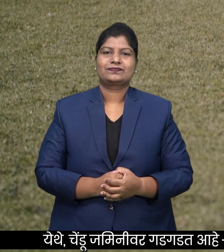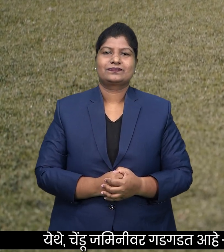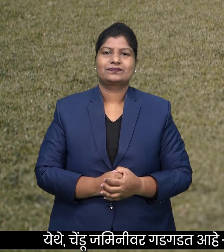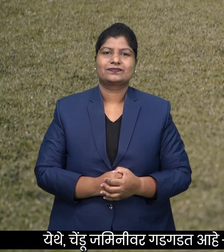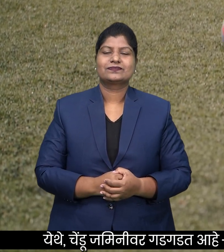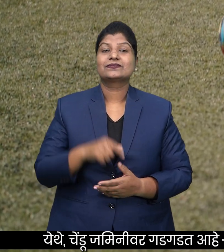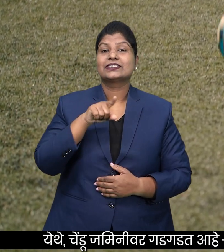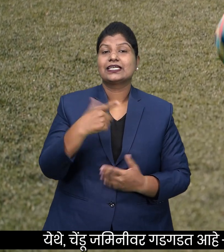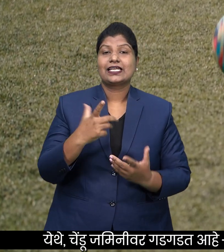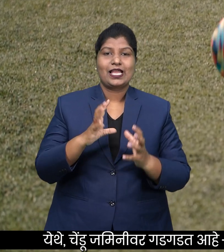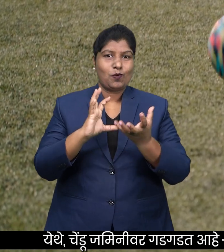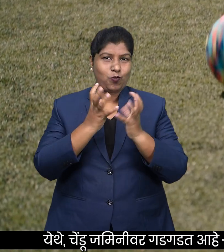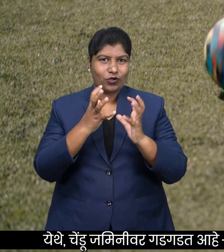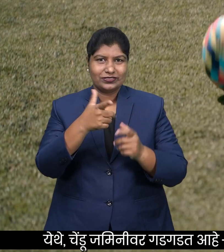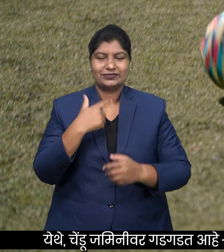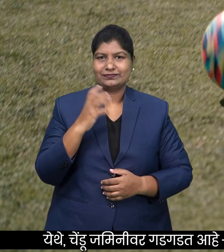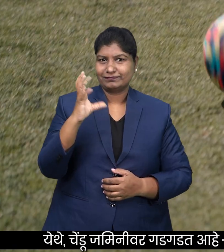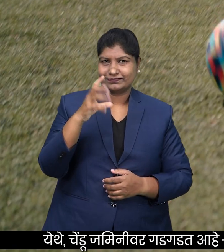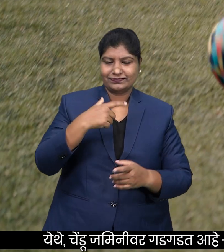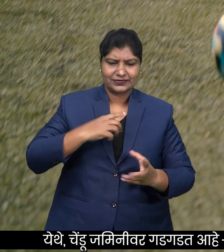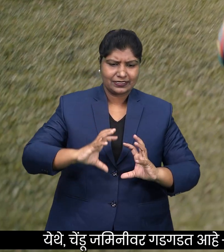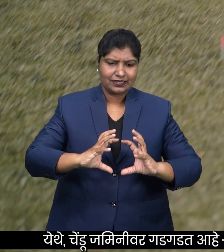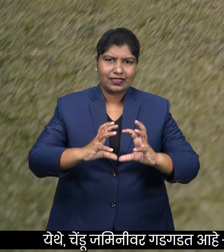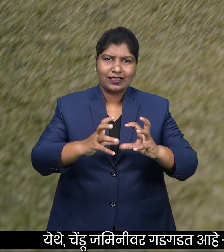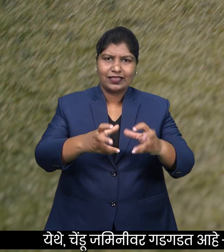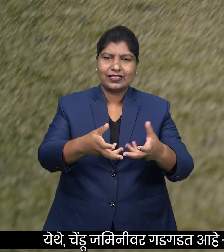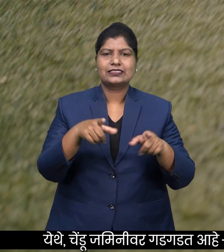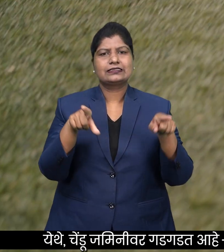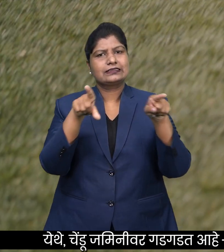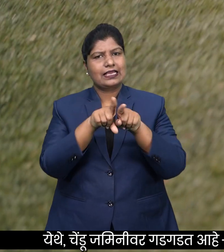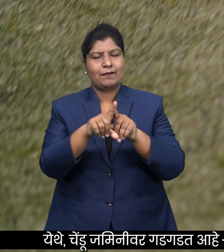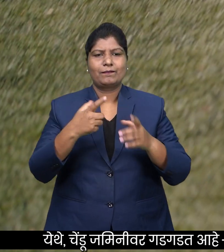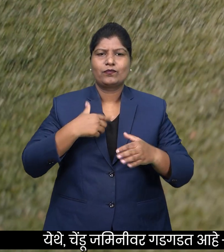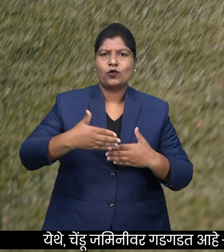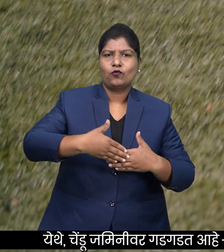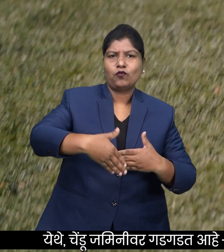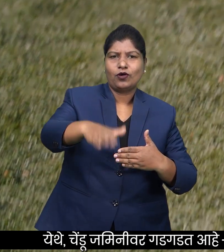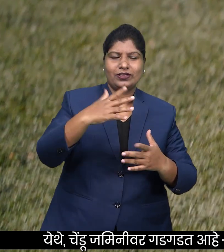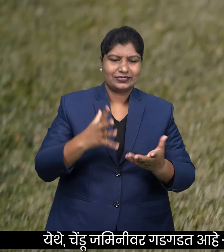येथे चेंडू जमिनीवर गडगडत आहे, फिरत आहे, तसेच जमिनीवर पुढे जात आहे.